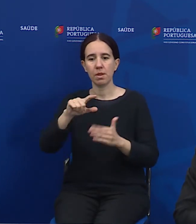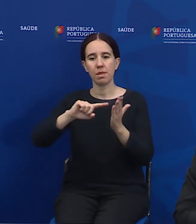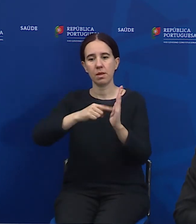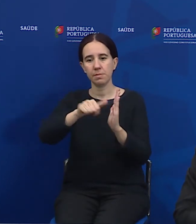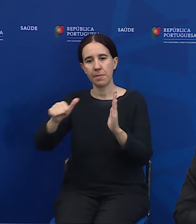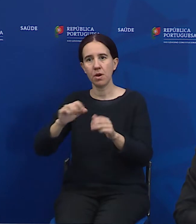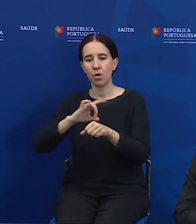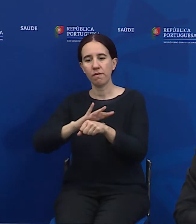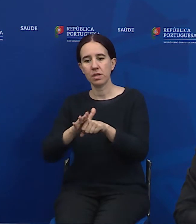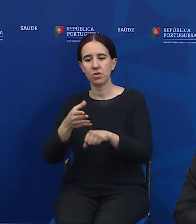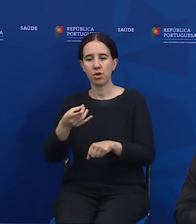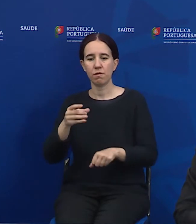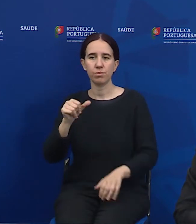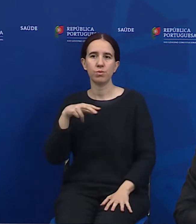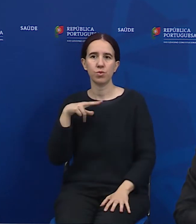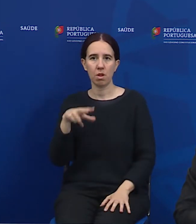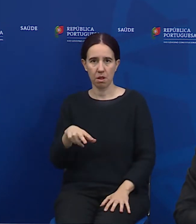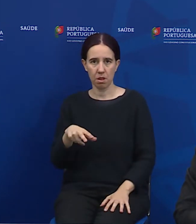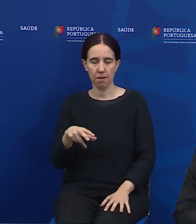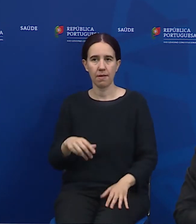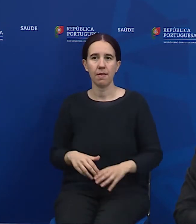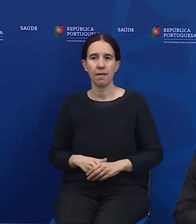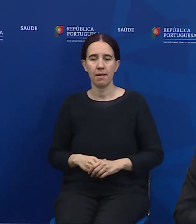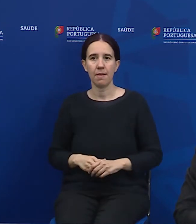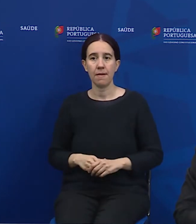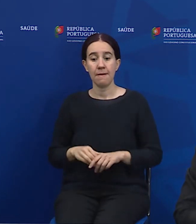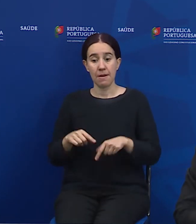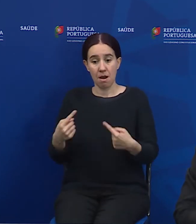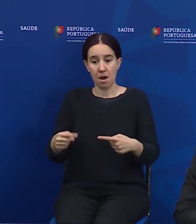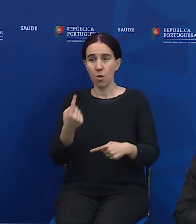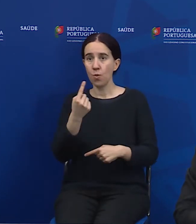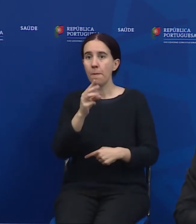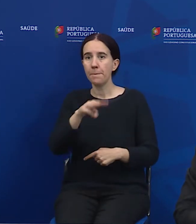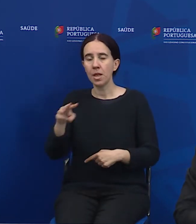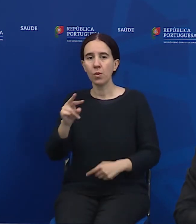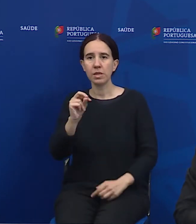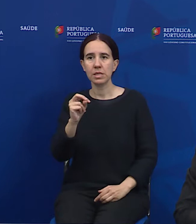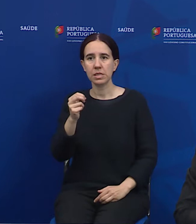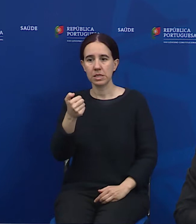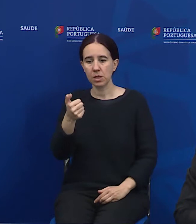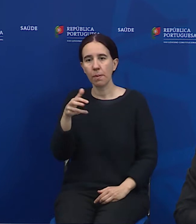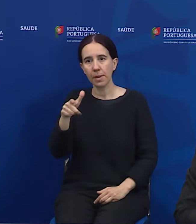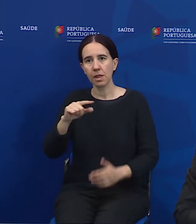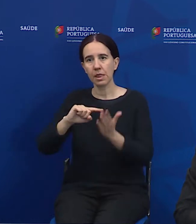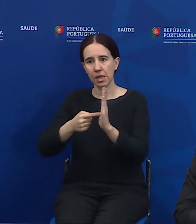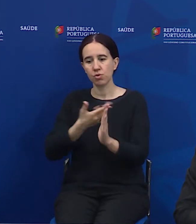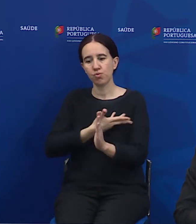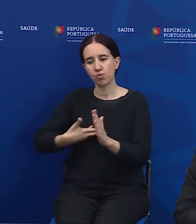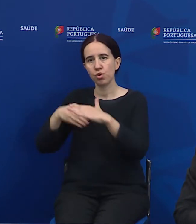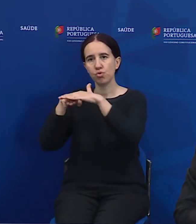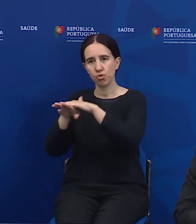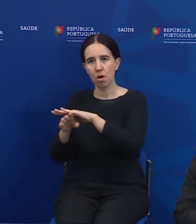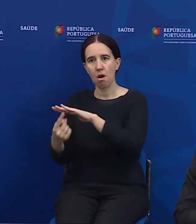mil testes a cop-19 em portugal temos hoje um milhão e 35 mil testes em estoque